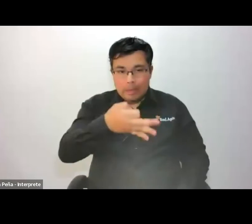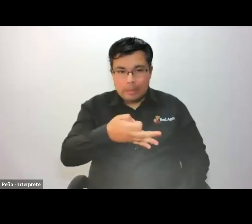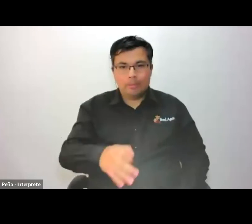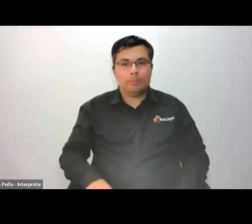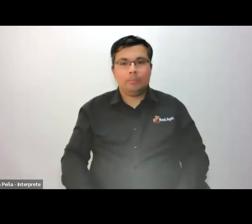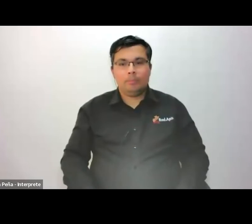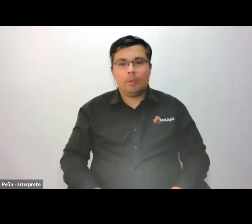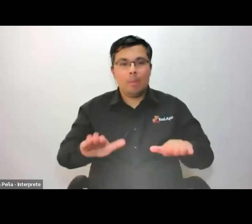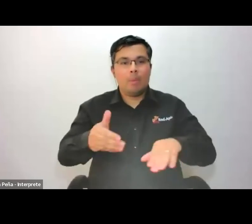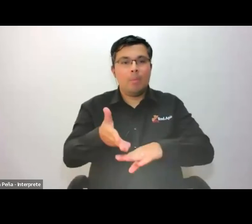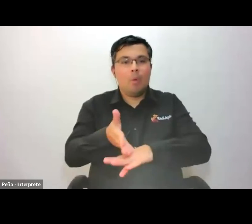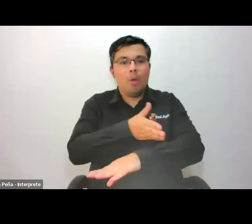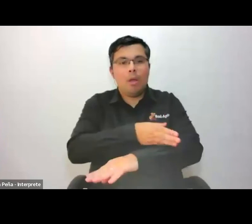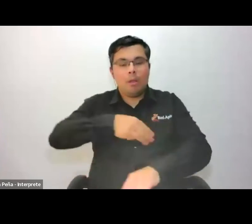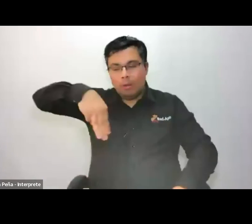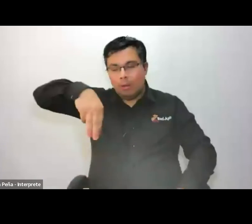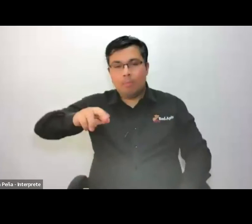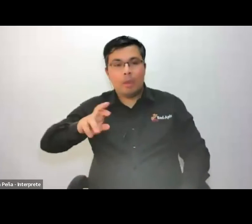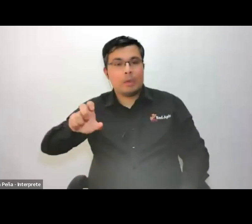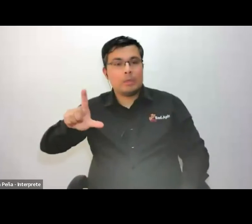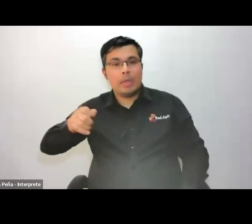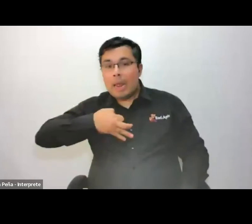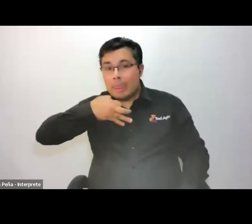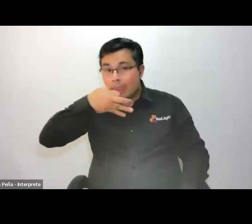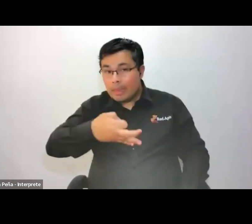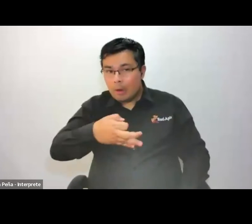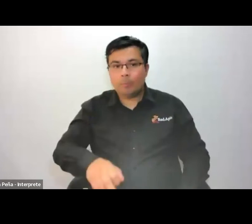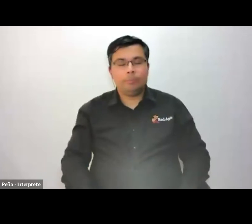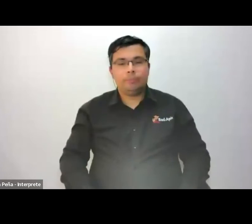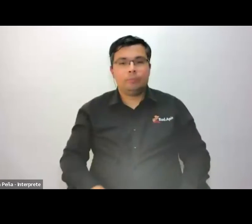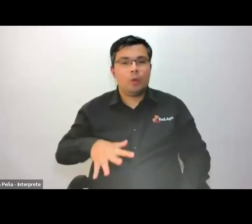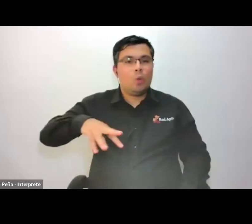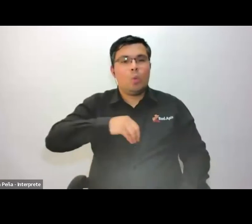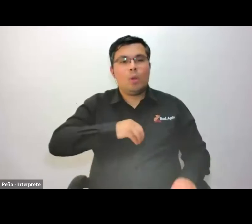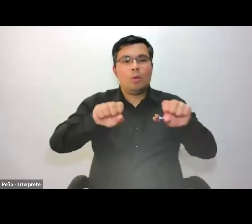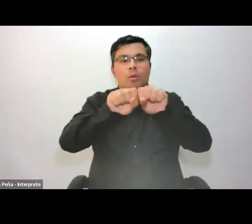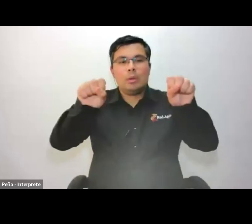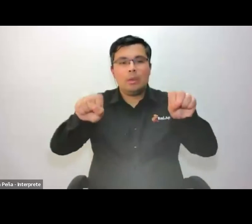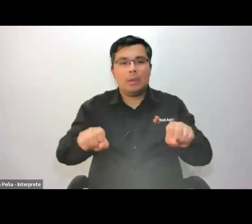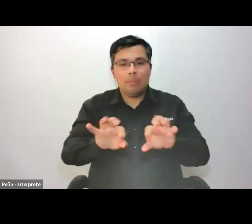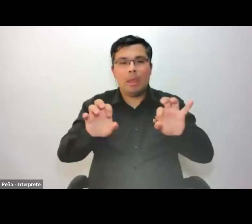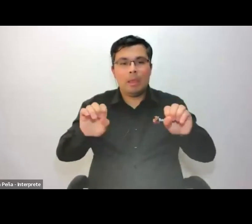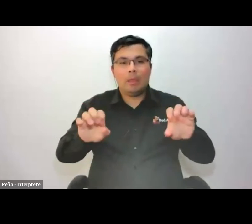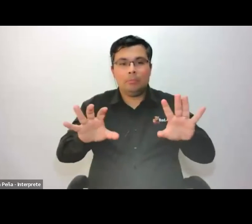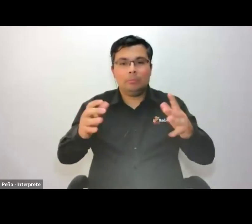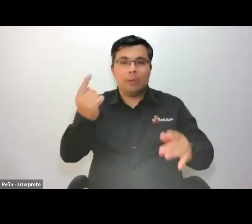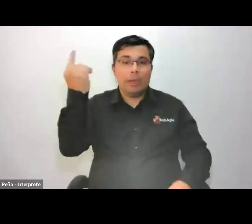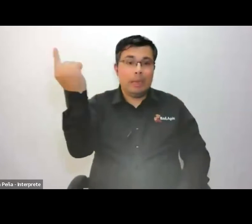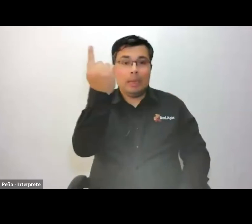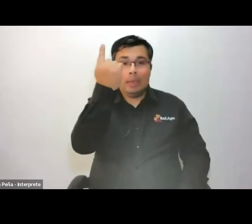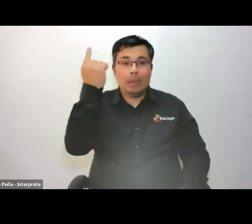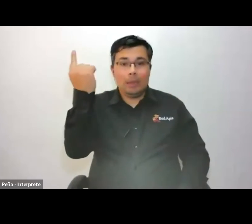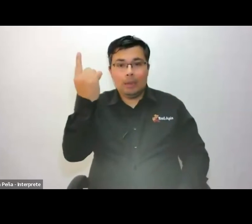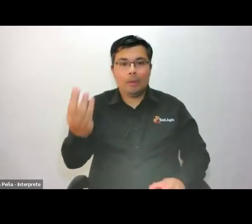que nos comentaba Marcela previamente, nuestro sistema educativo, de manera general, de hecho establecido en la Ley